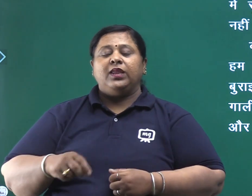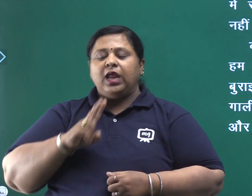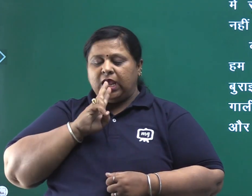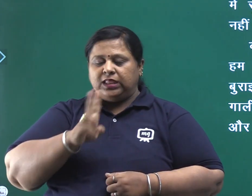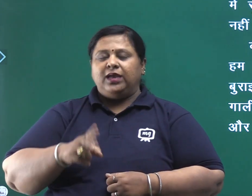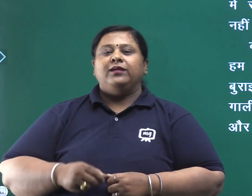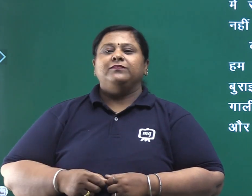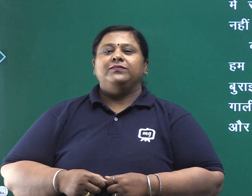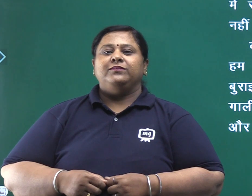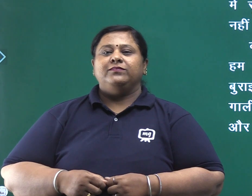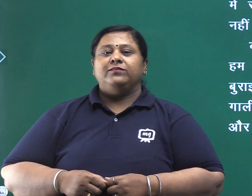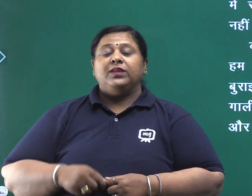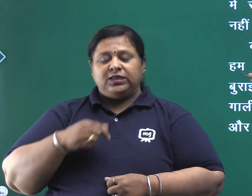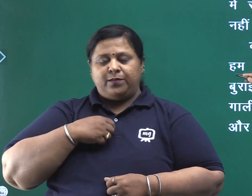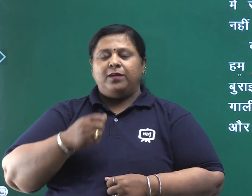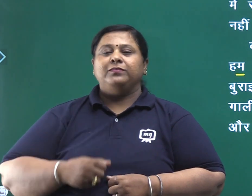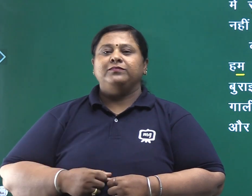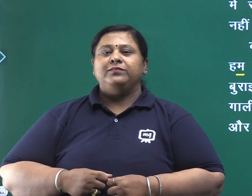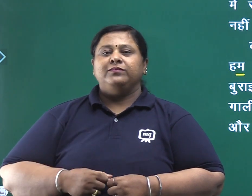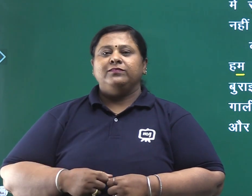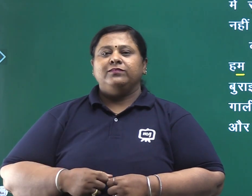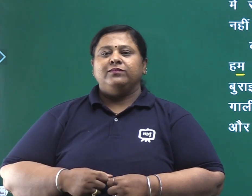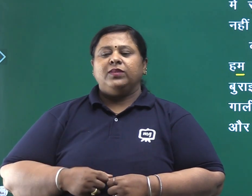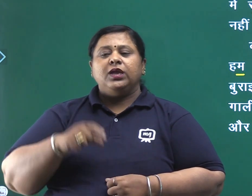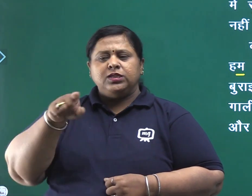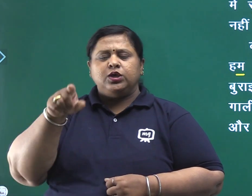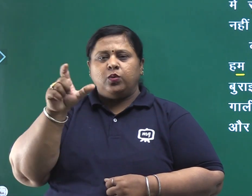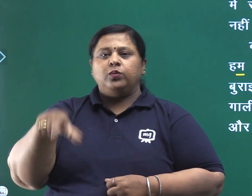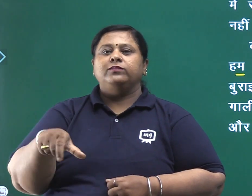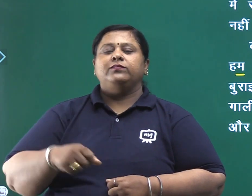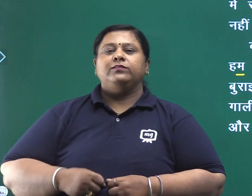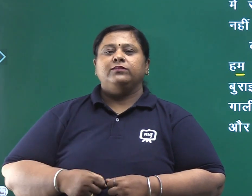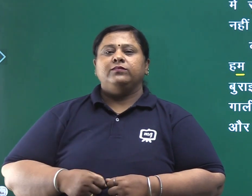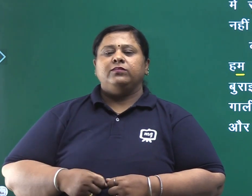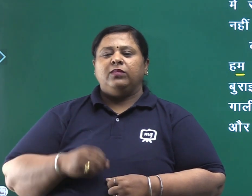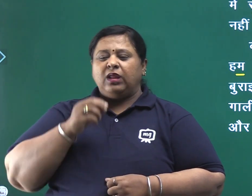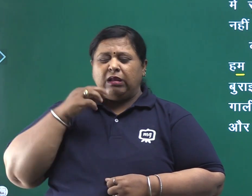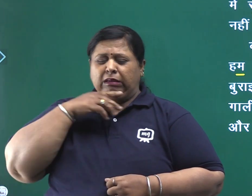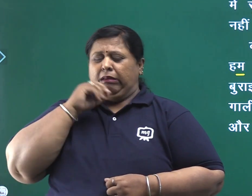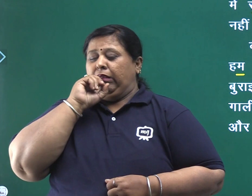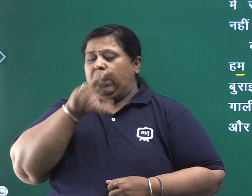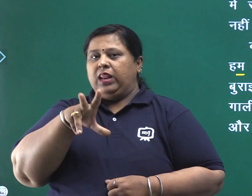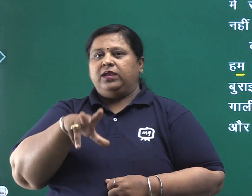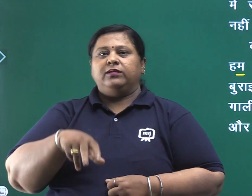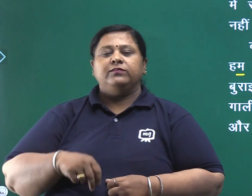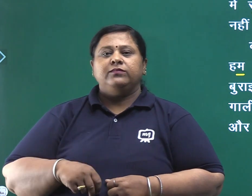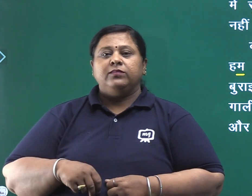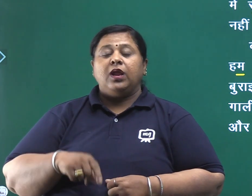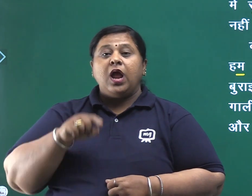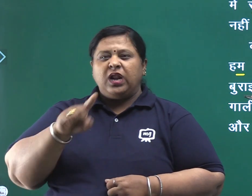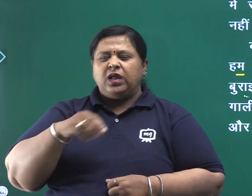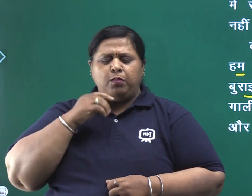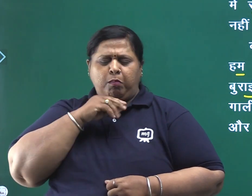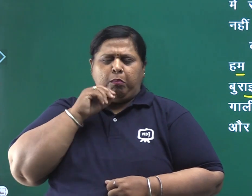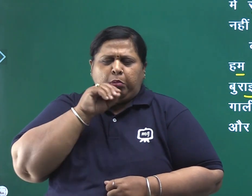कहते हैं, जब हम किसी को गाली अर्थात